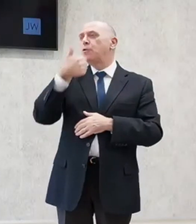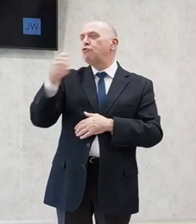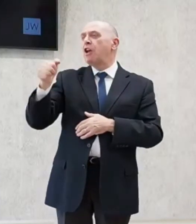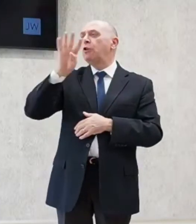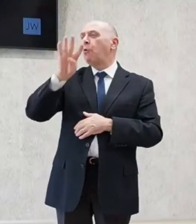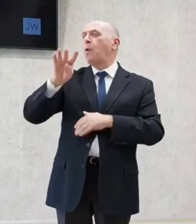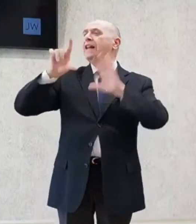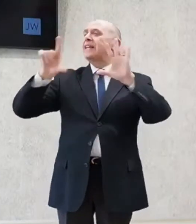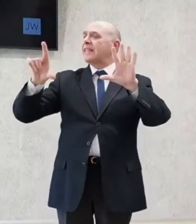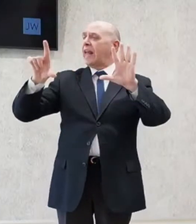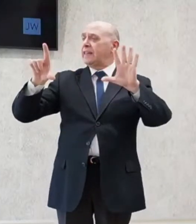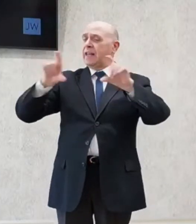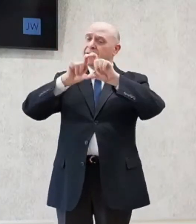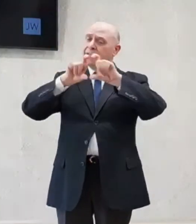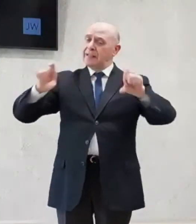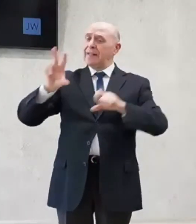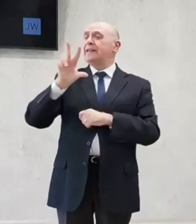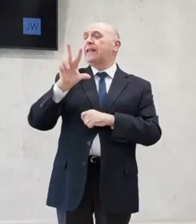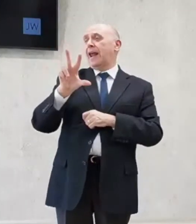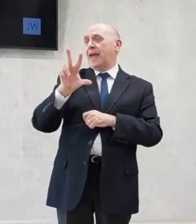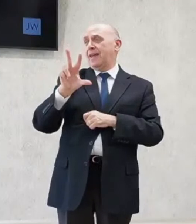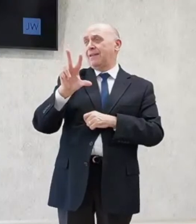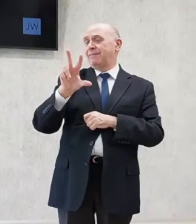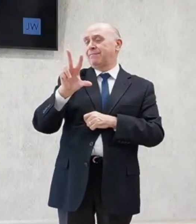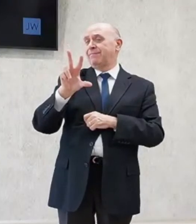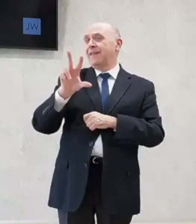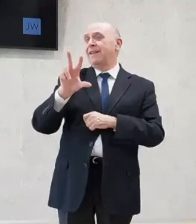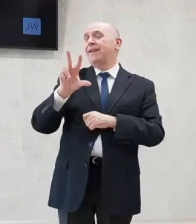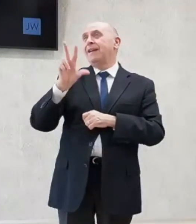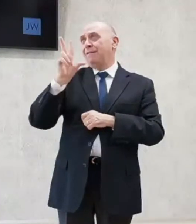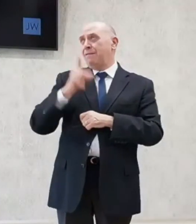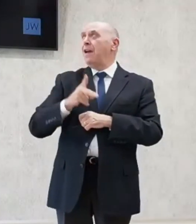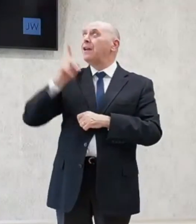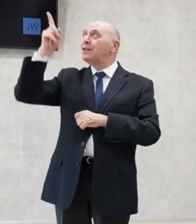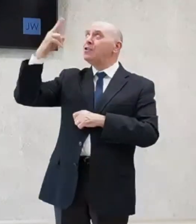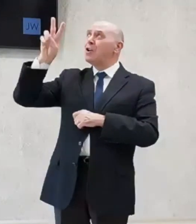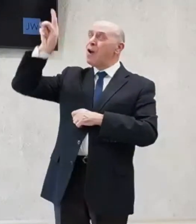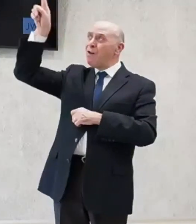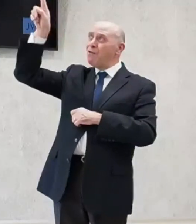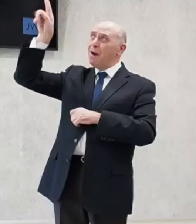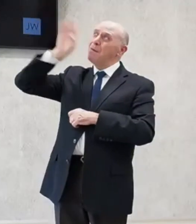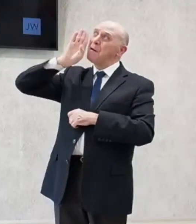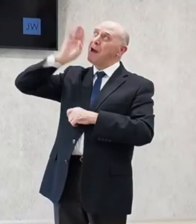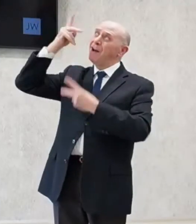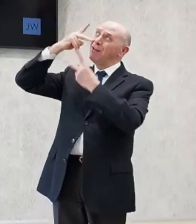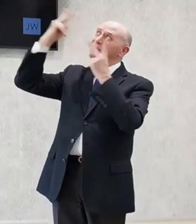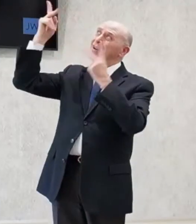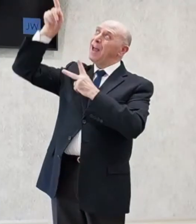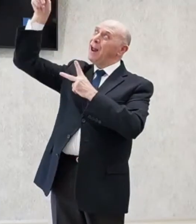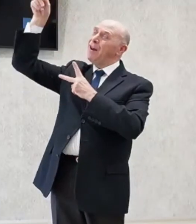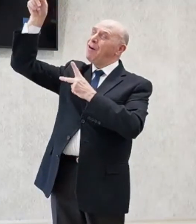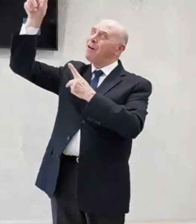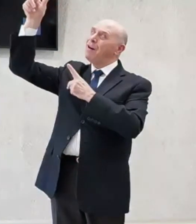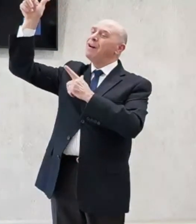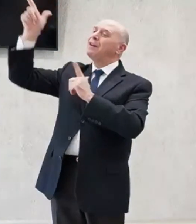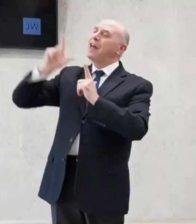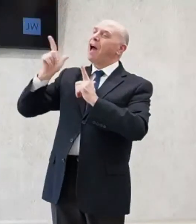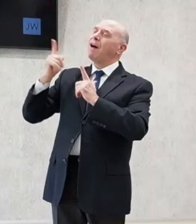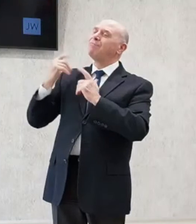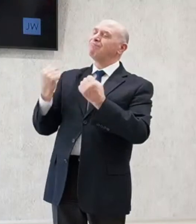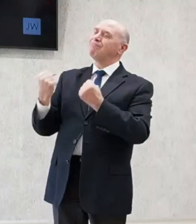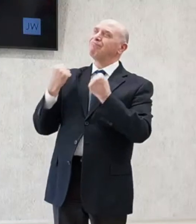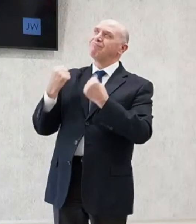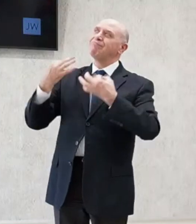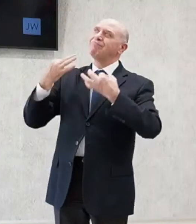quale notate manifestando lo stesso spirito soccorrere il nostro caro padre Celeste ci rassicura con queste parole dice